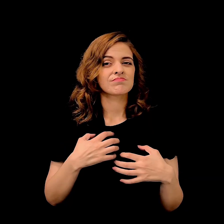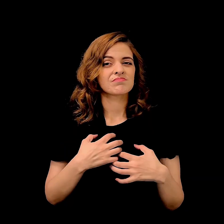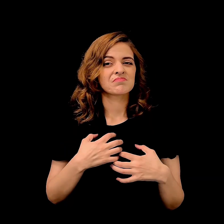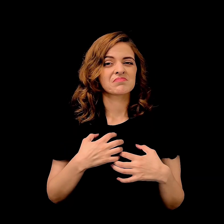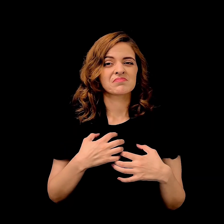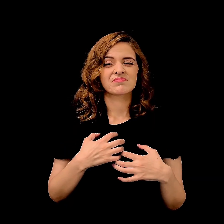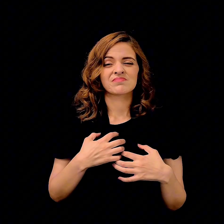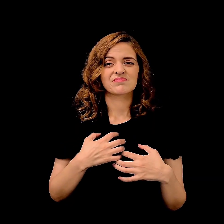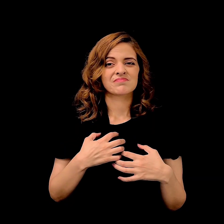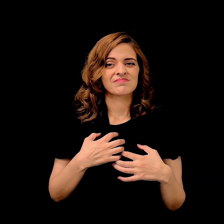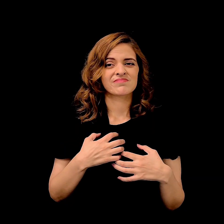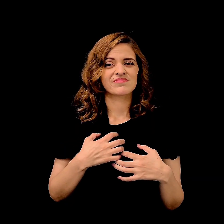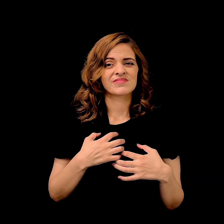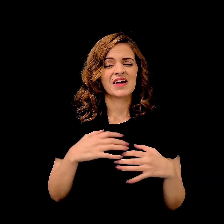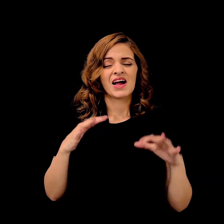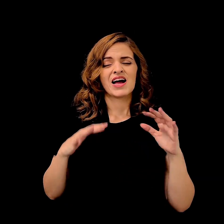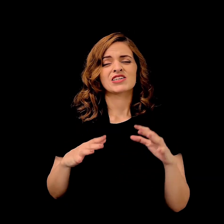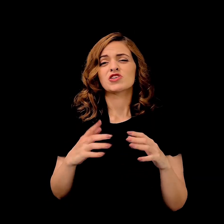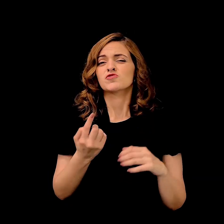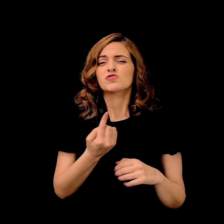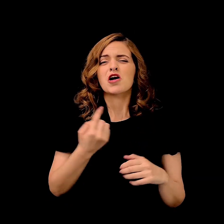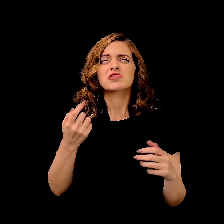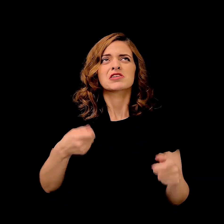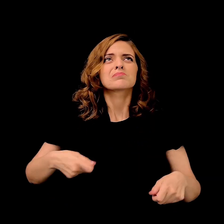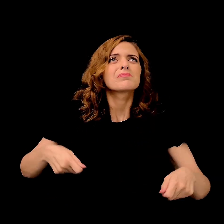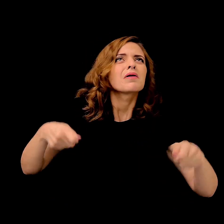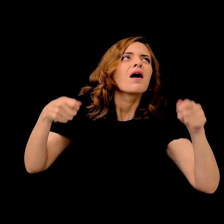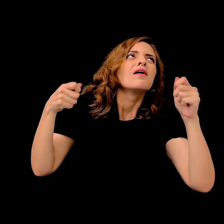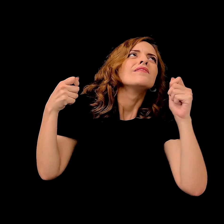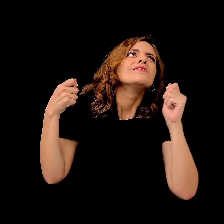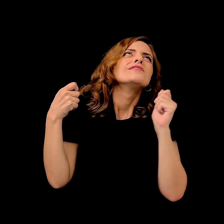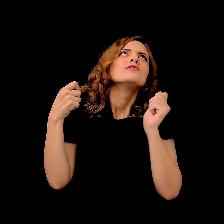embrulhada num cobertor, sozinha, sozinho,